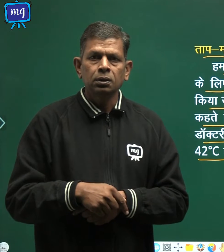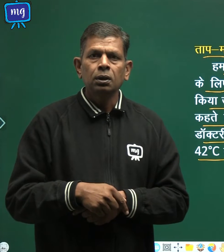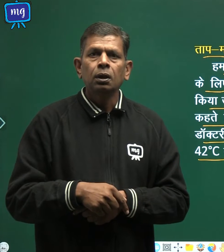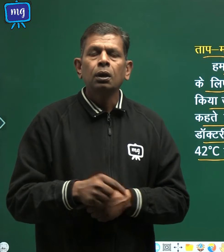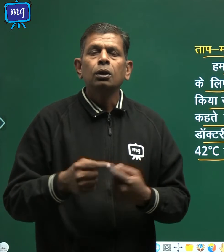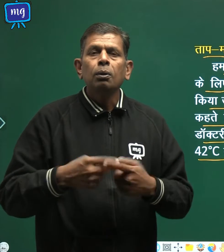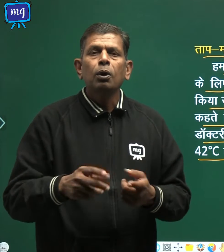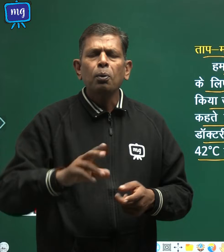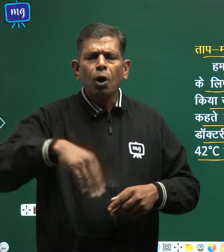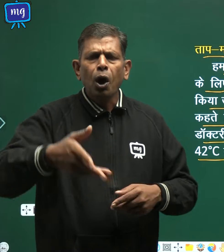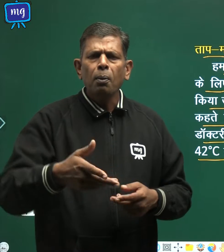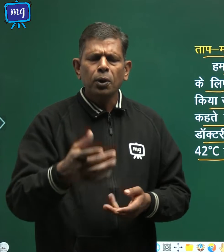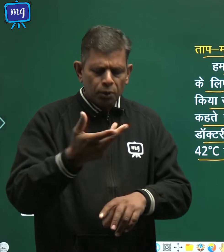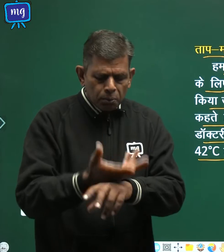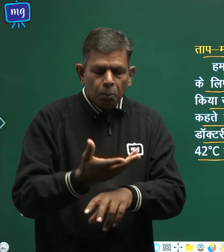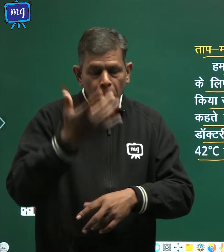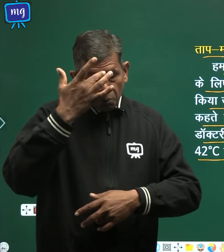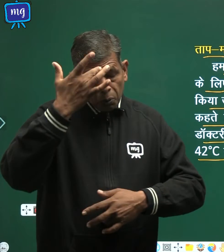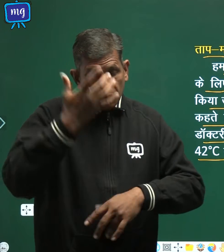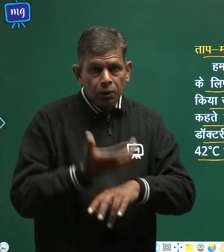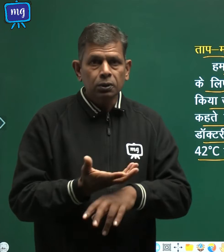जब कभी हमें बुखार होता है